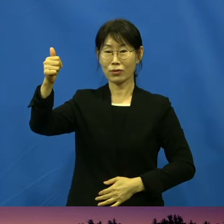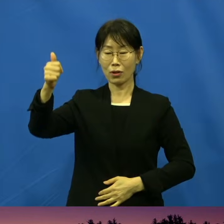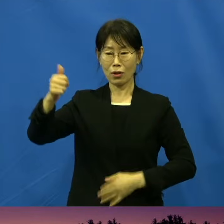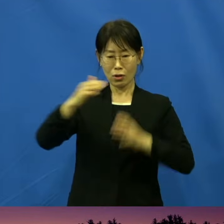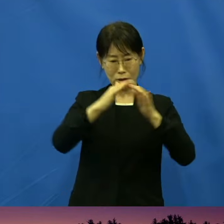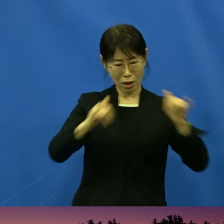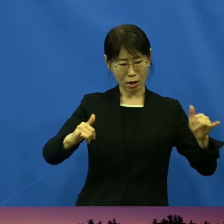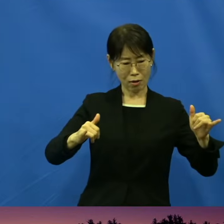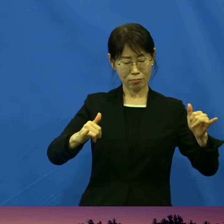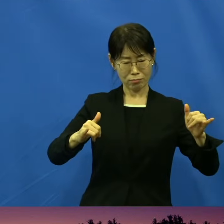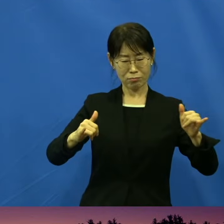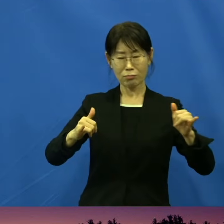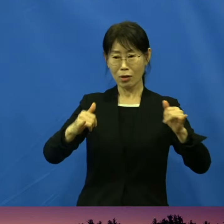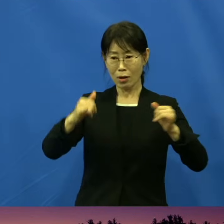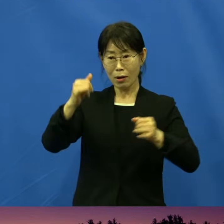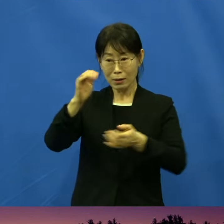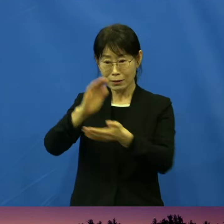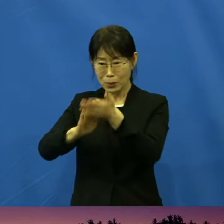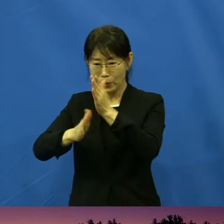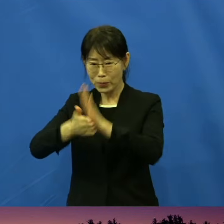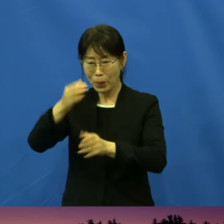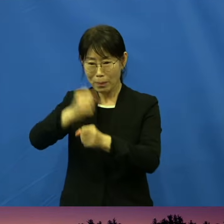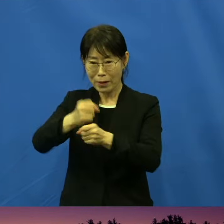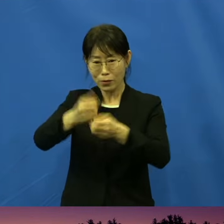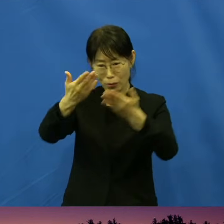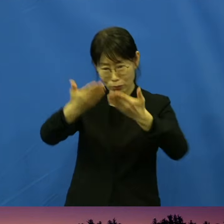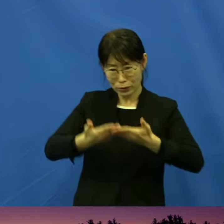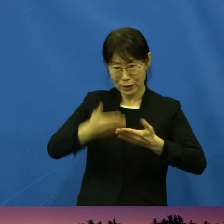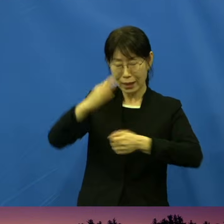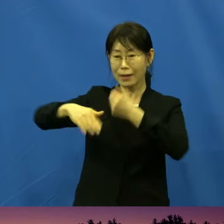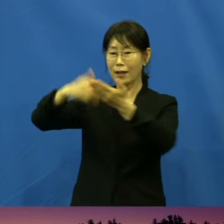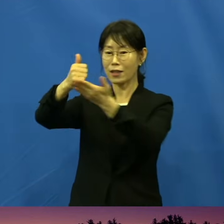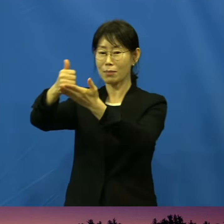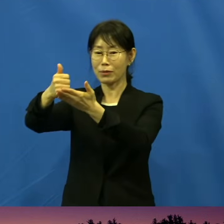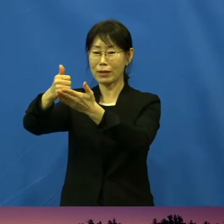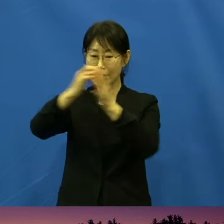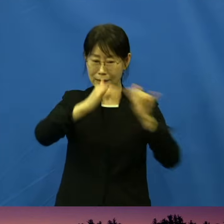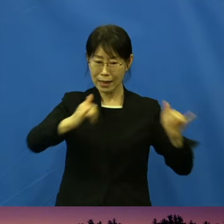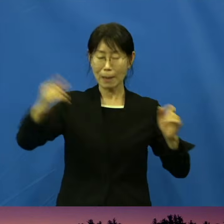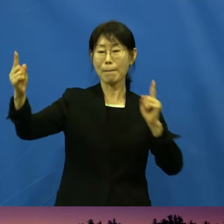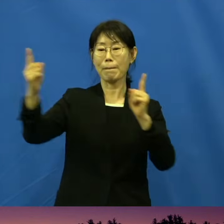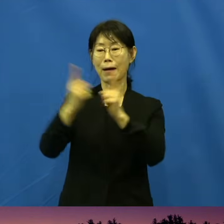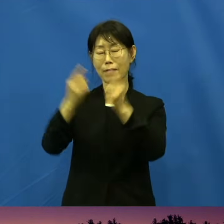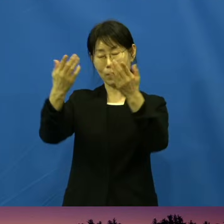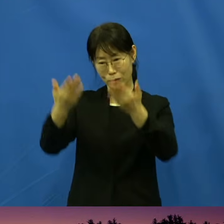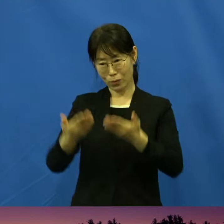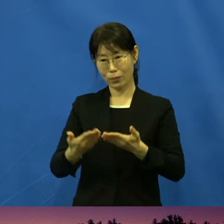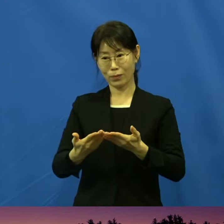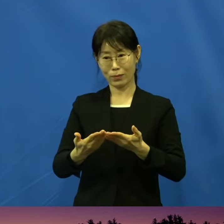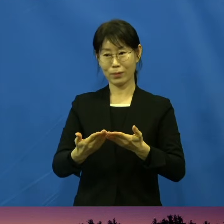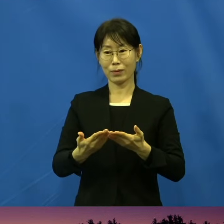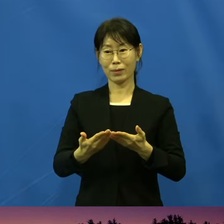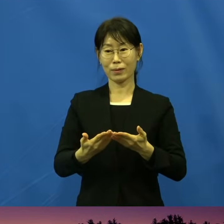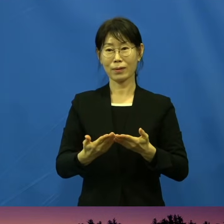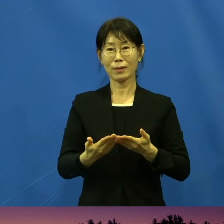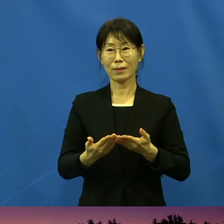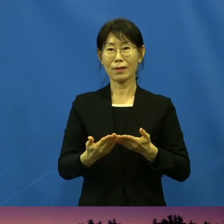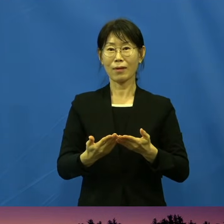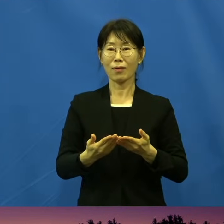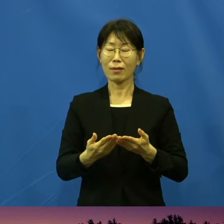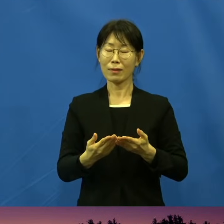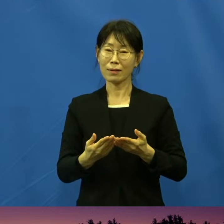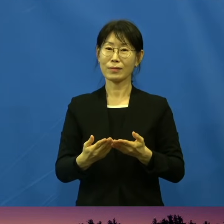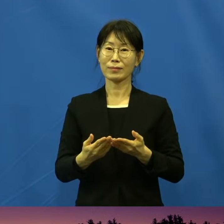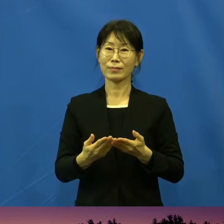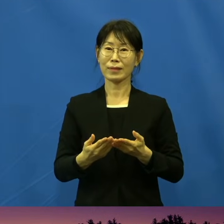피조물인 우리를 만나주시는 것, 그 하나님이 우리의 삶 속에 찾아오신 사건보다 더 큰 사건은 없습니다.